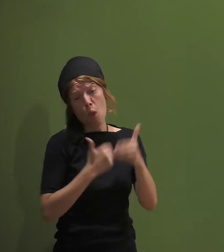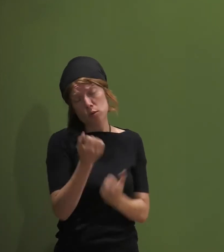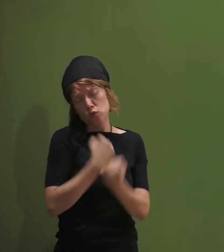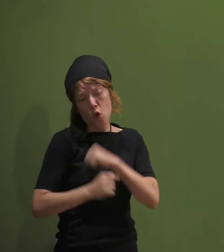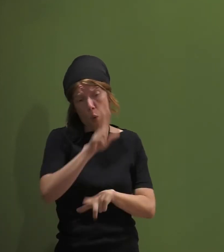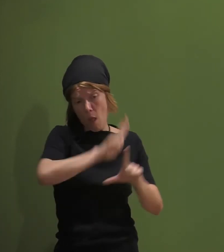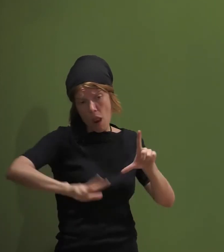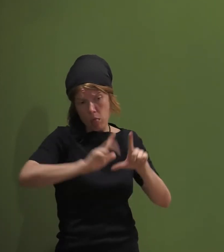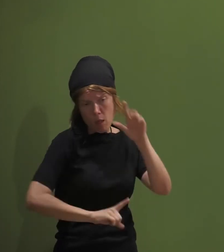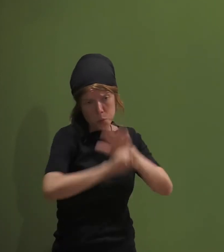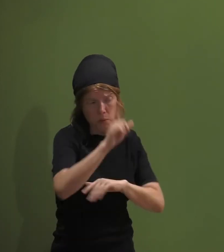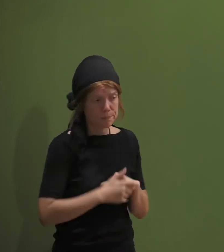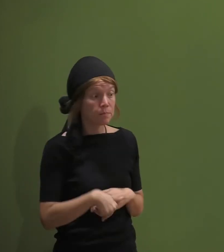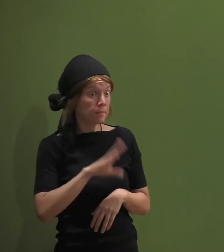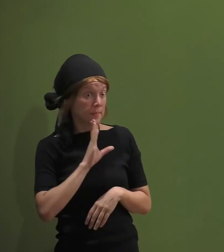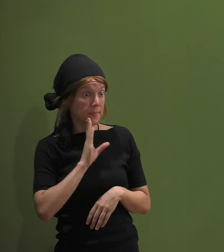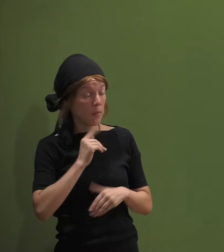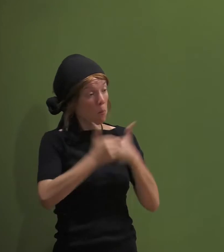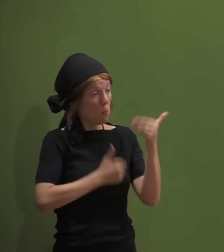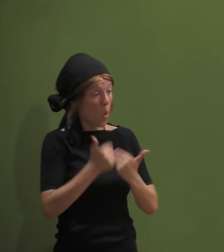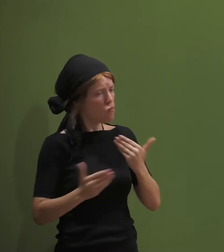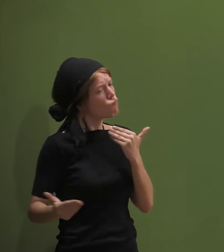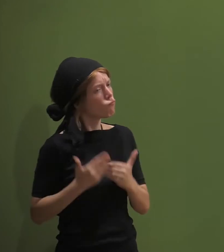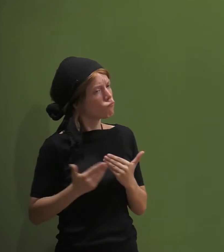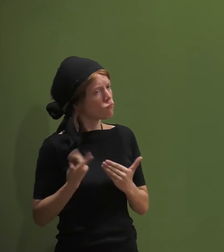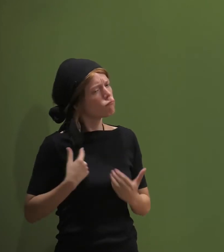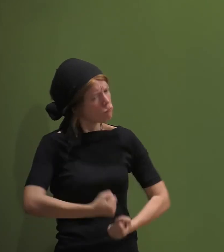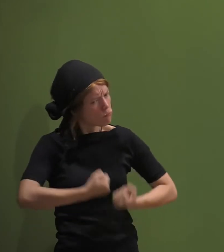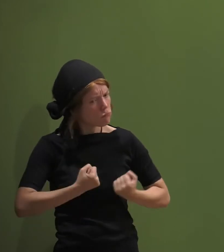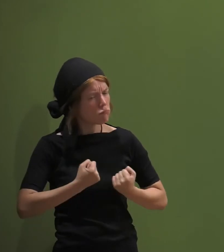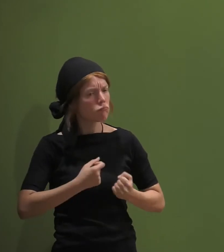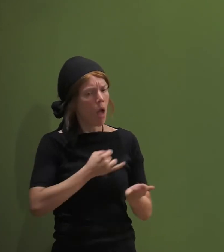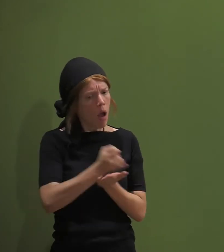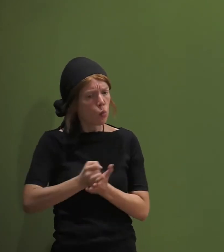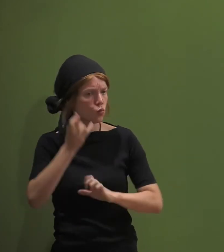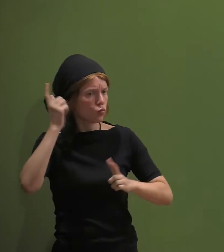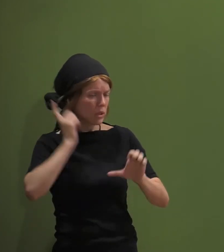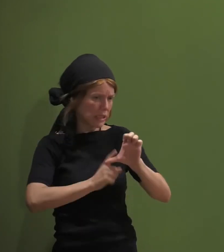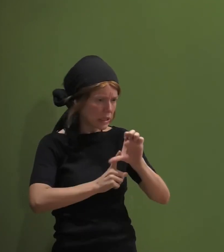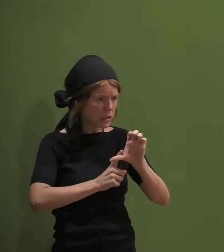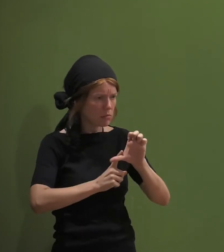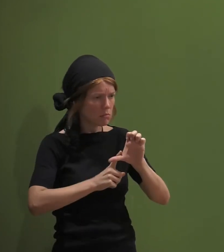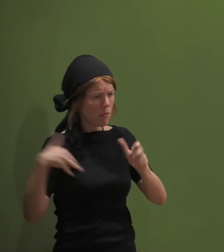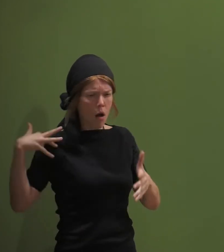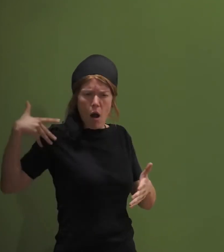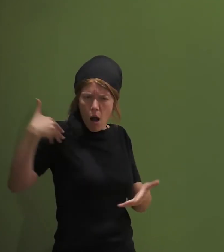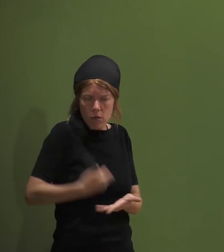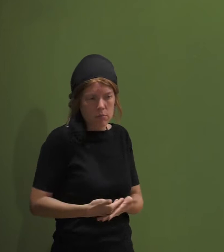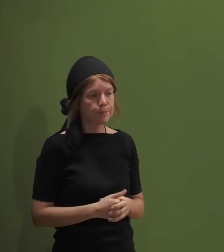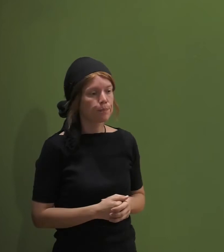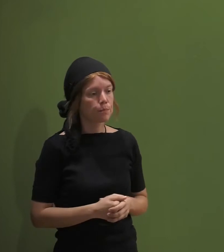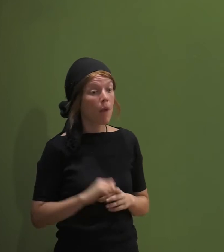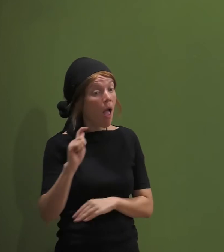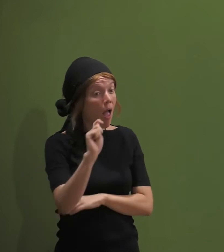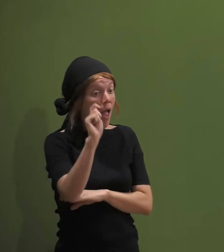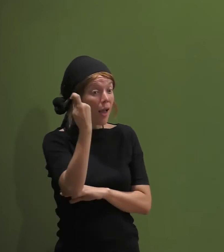economía nacional. Como hemos dicho, este proceso de modernización e intensificación de la agricultura extremeña ha continuado hasta la fecha, y su